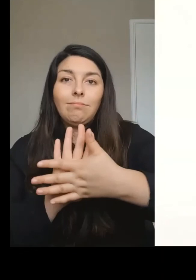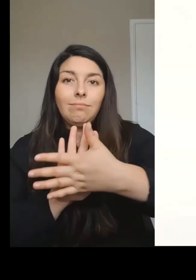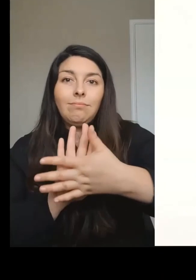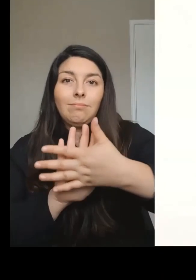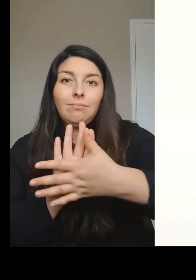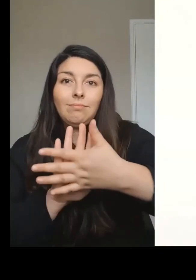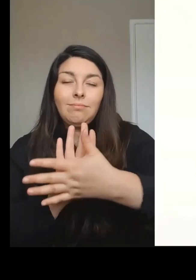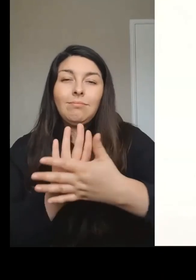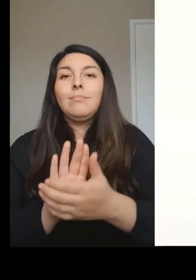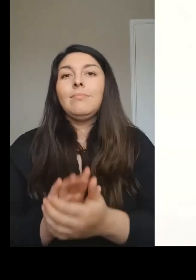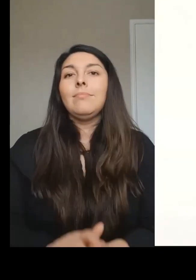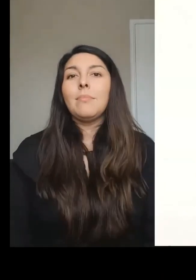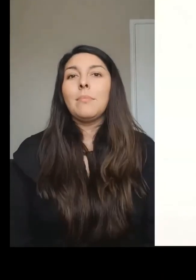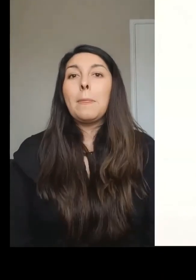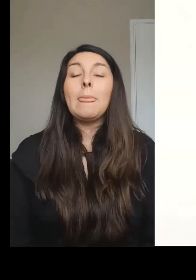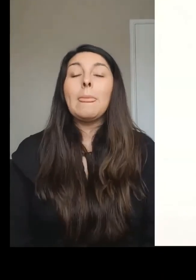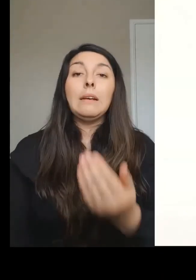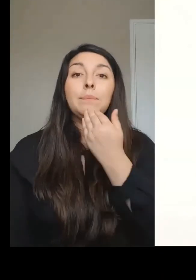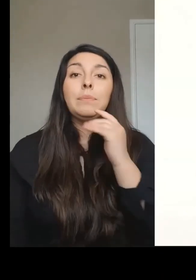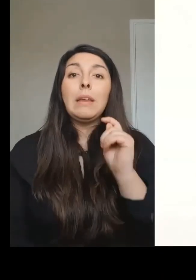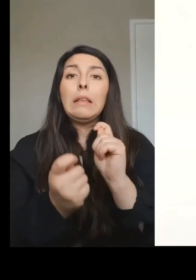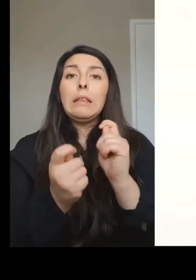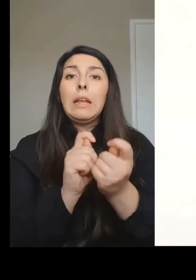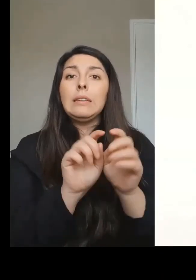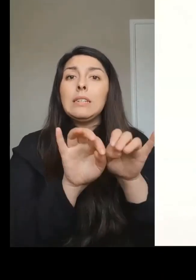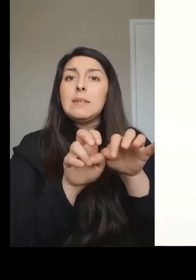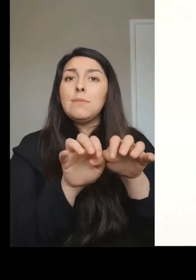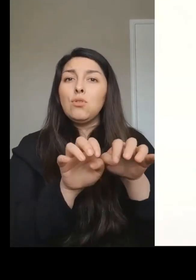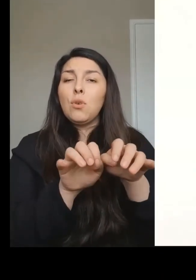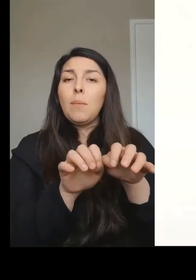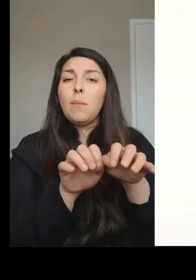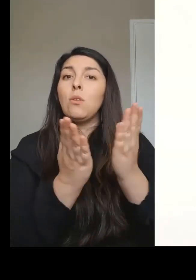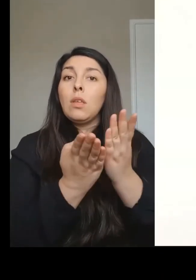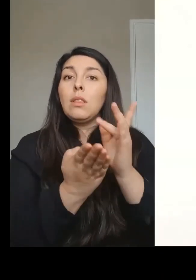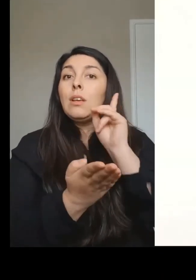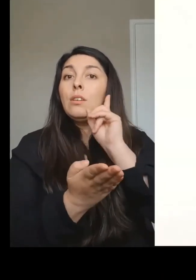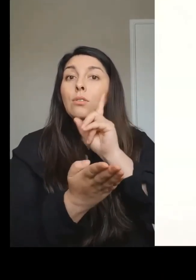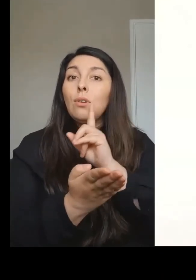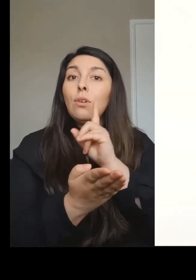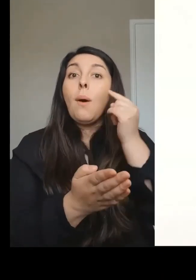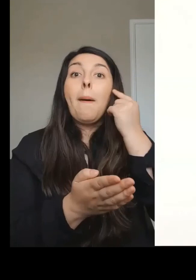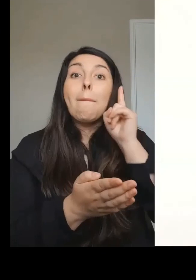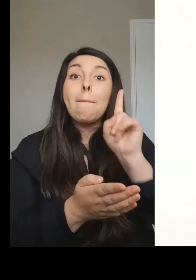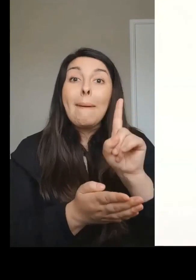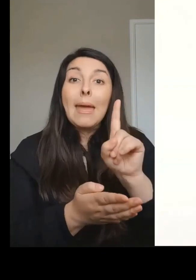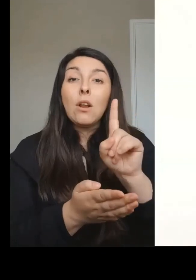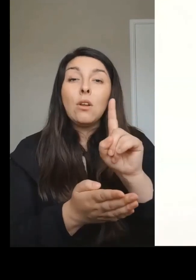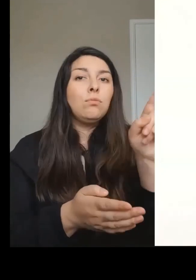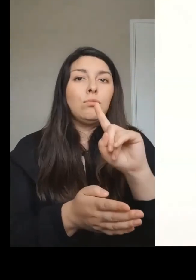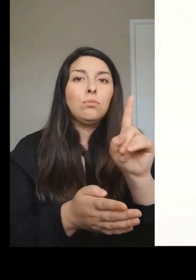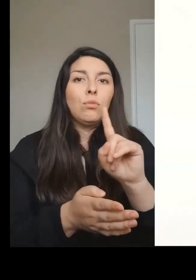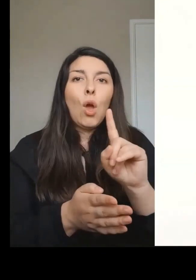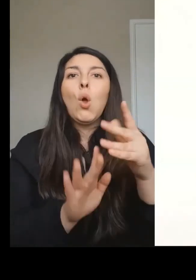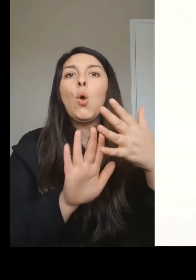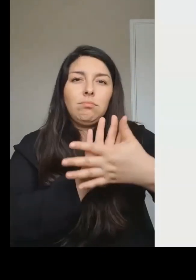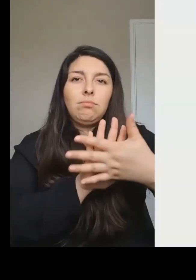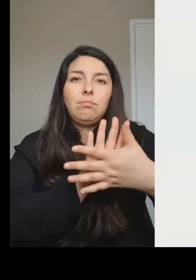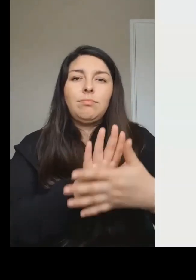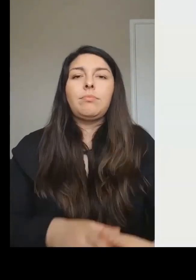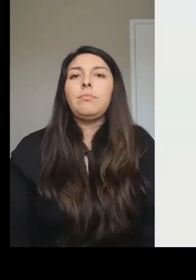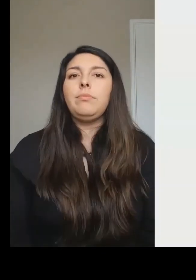sordos y sordas, no usuarios o usuarias de lengua de señas. Conozcamos al equipo que compone PASE en nuestra sede.